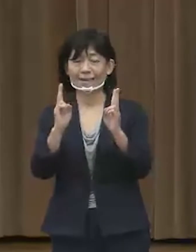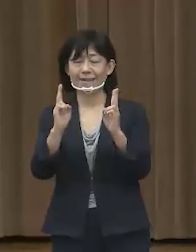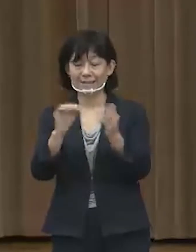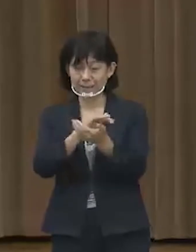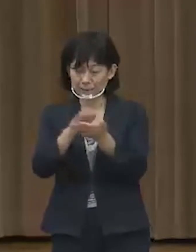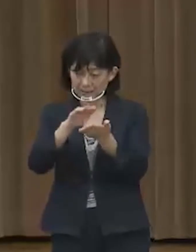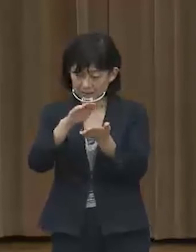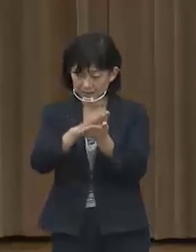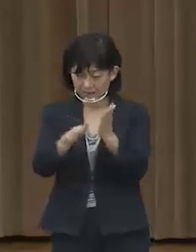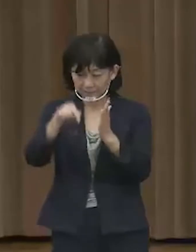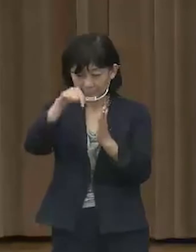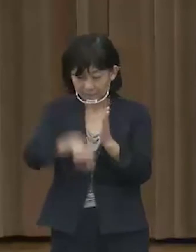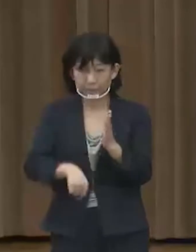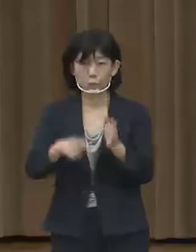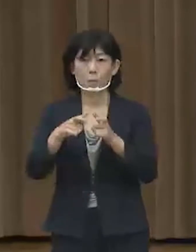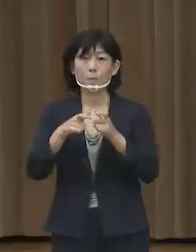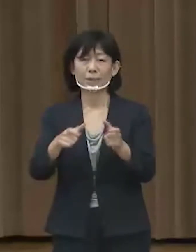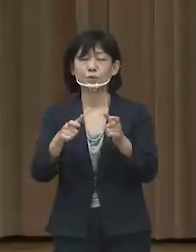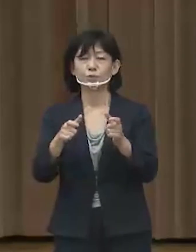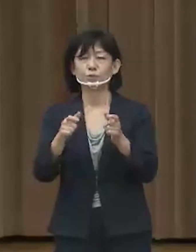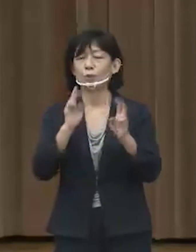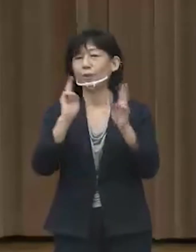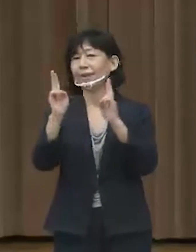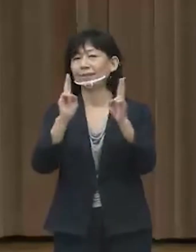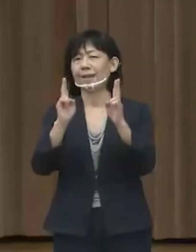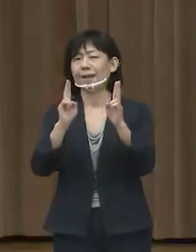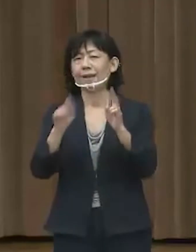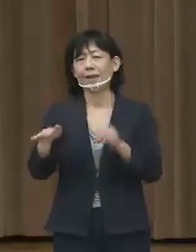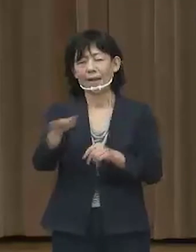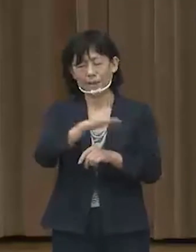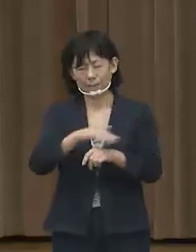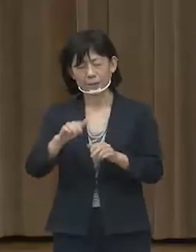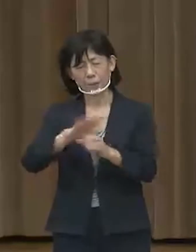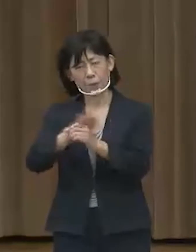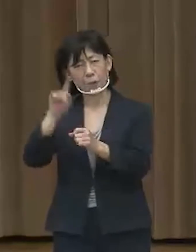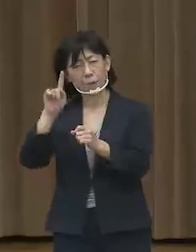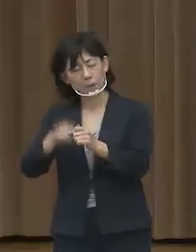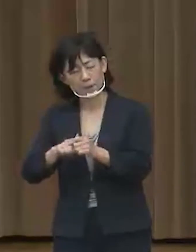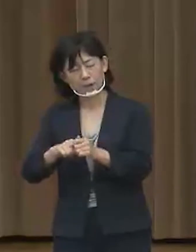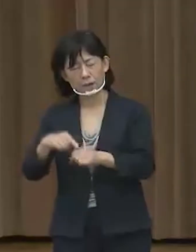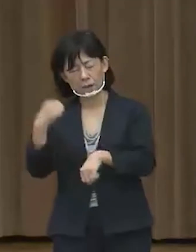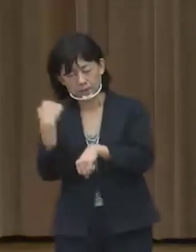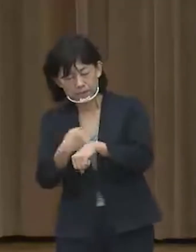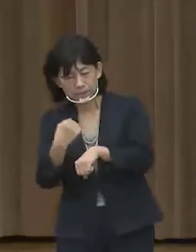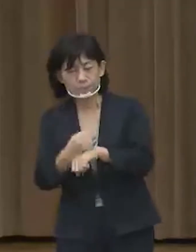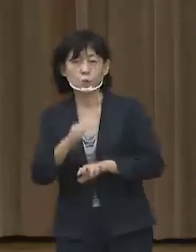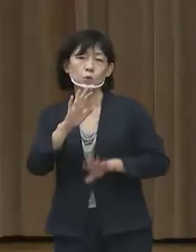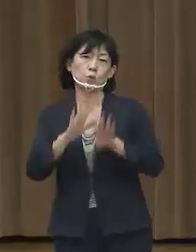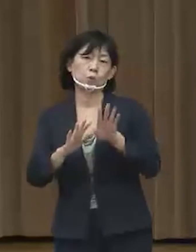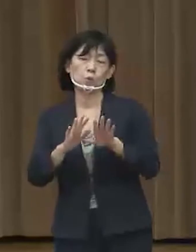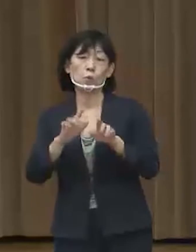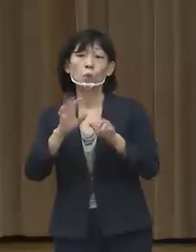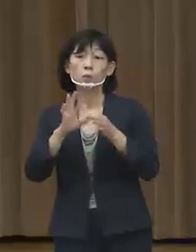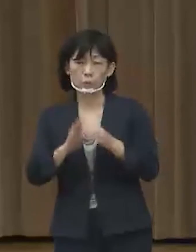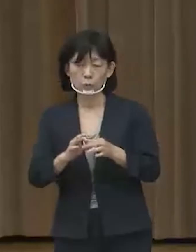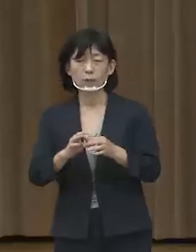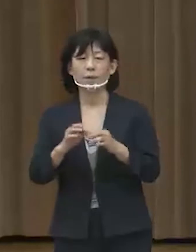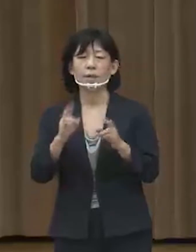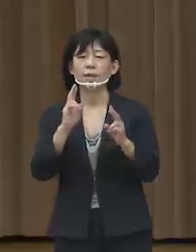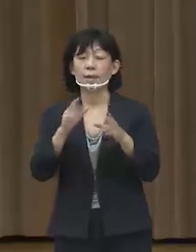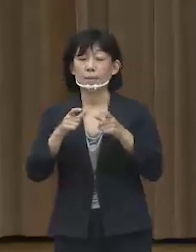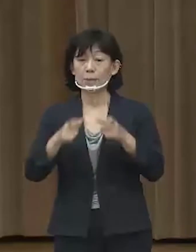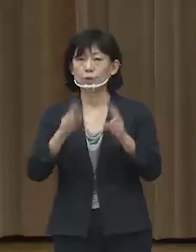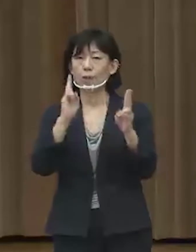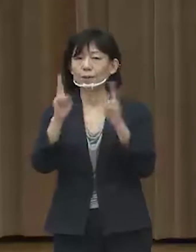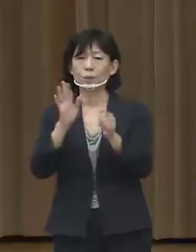バス事業者は大きなコロナウイルス感染症の影響を受けています。この支援を行います。これらの実施期間であり